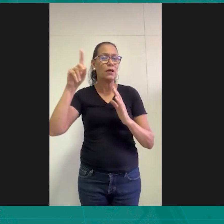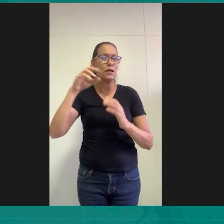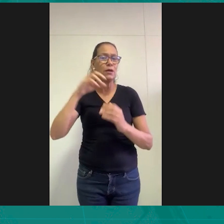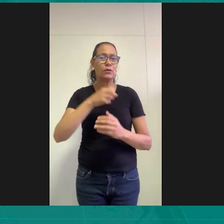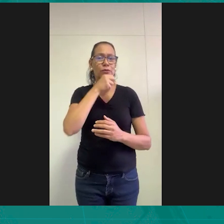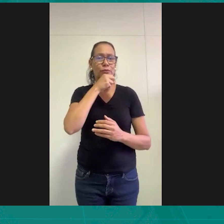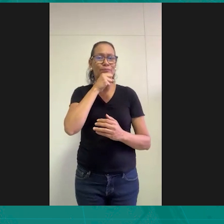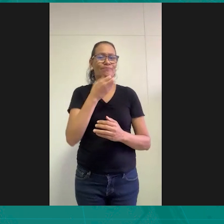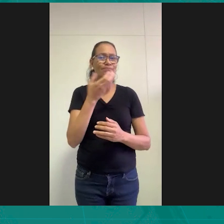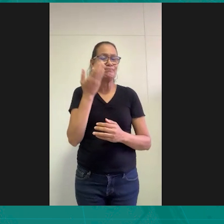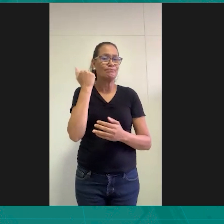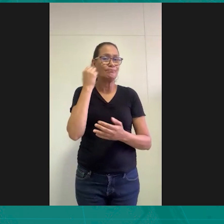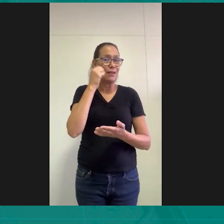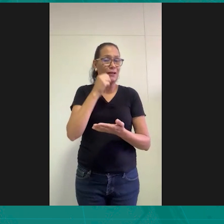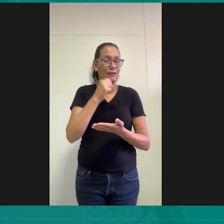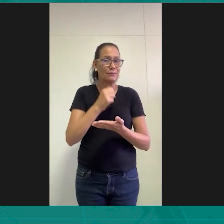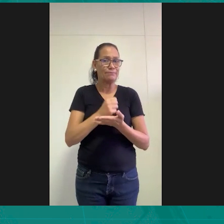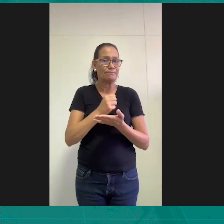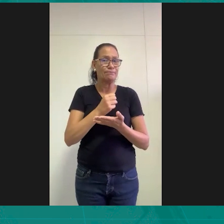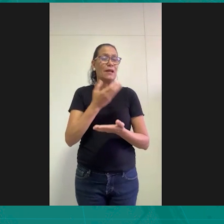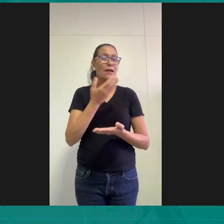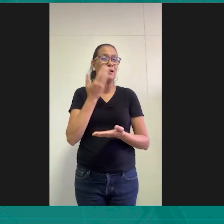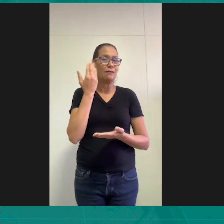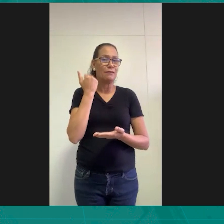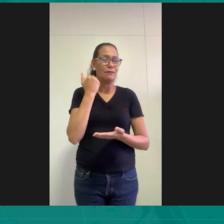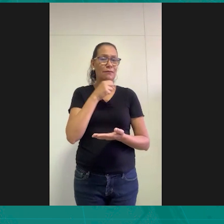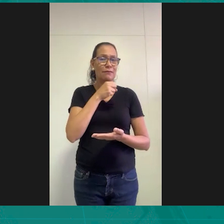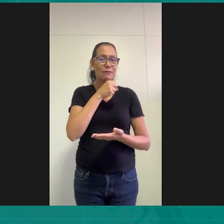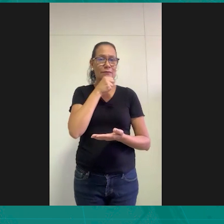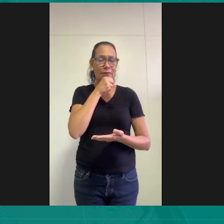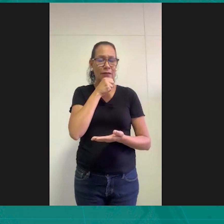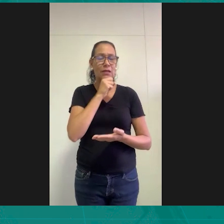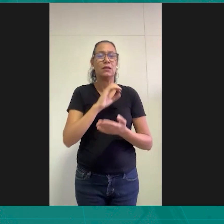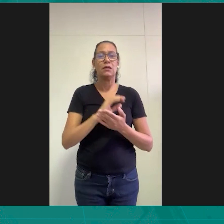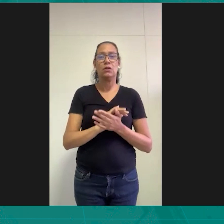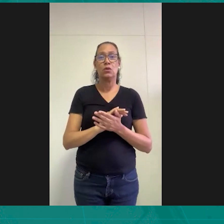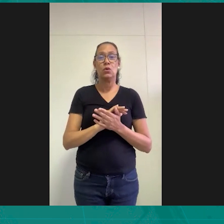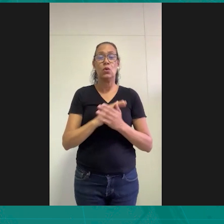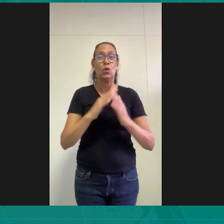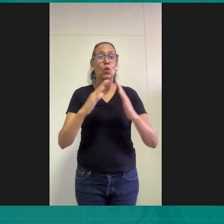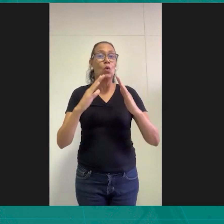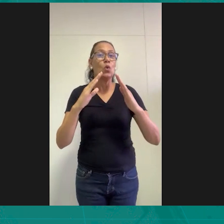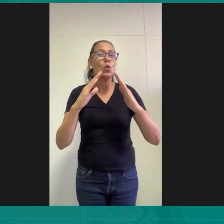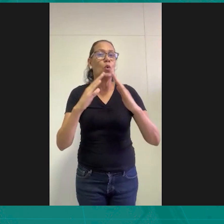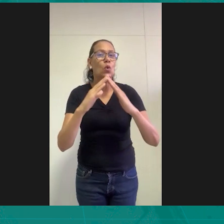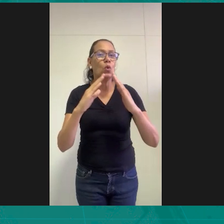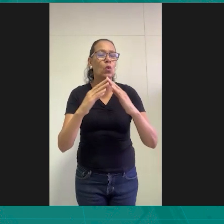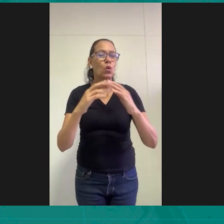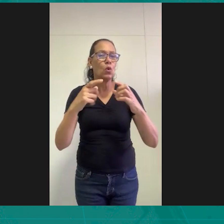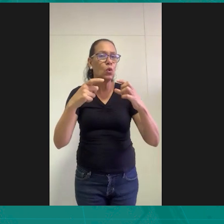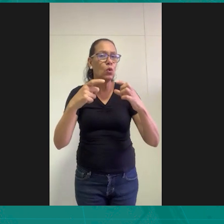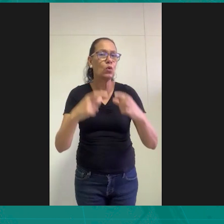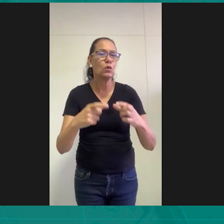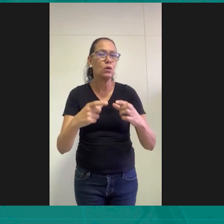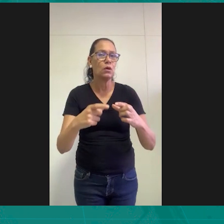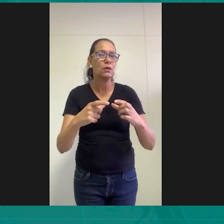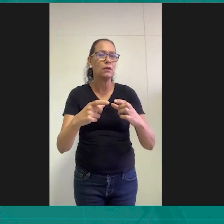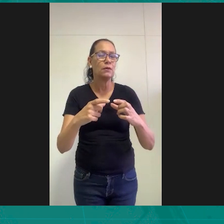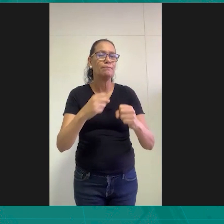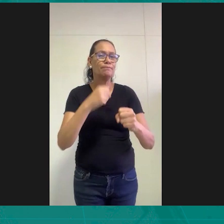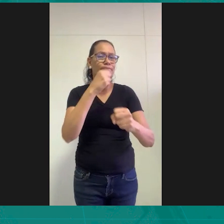significa esse lugar de habitação de Deus, que é o templo, né, que foi construído por Salomão.